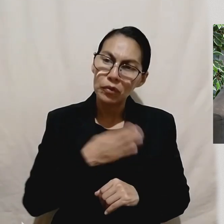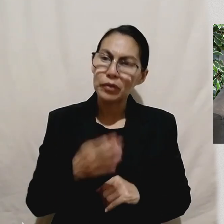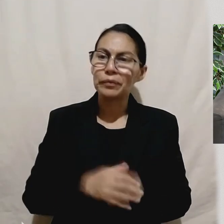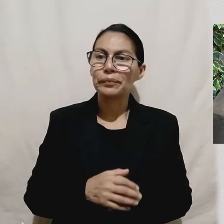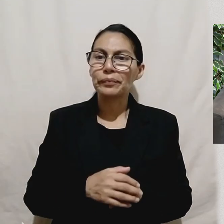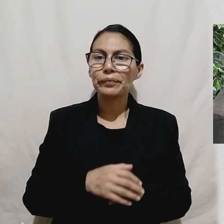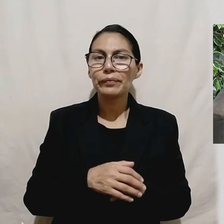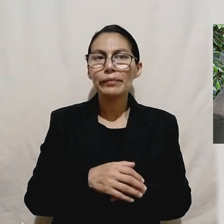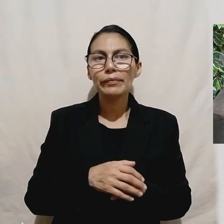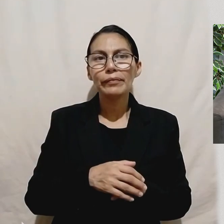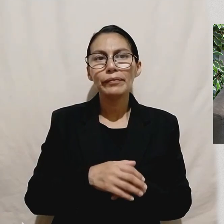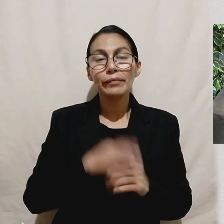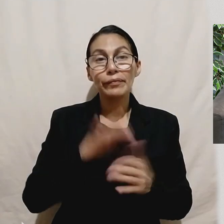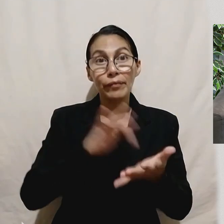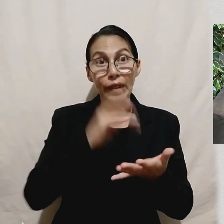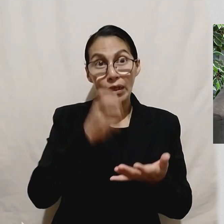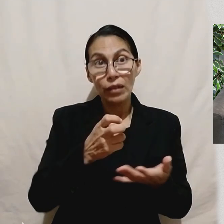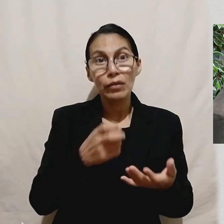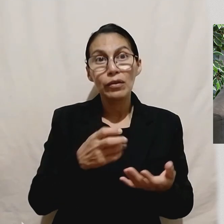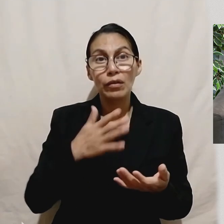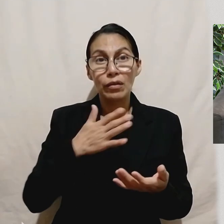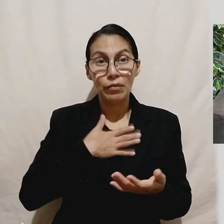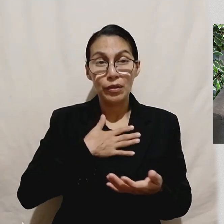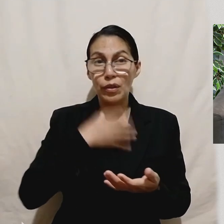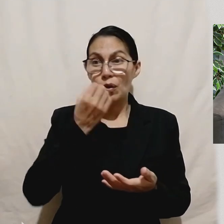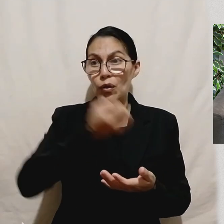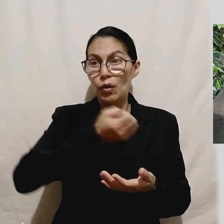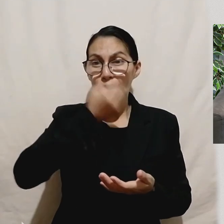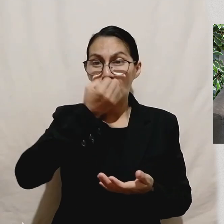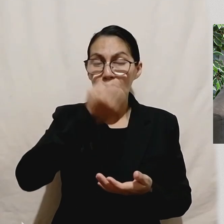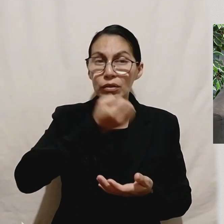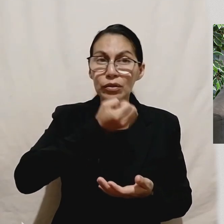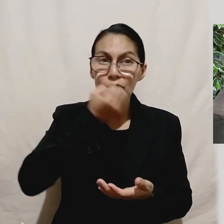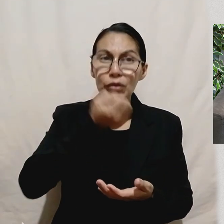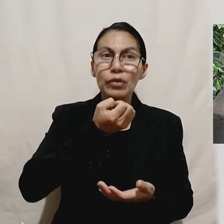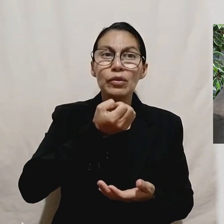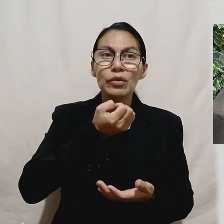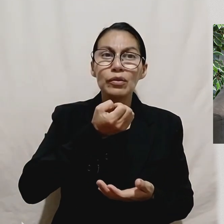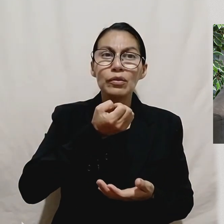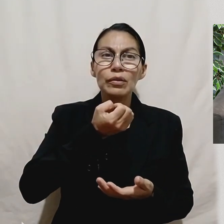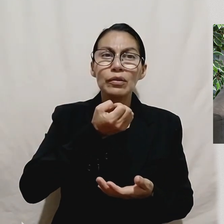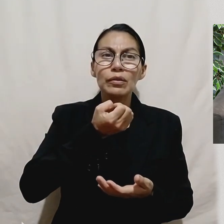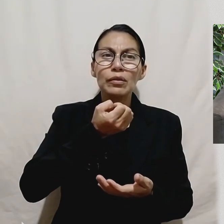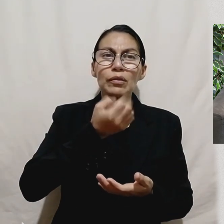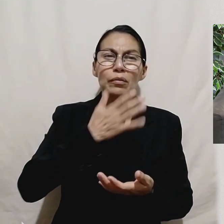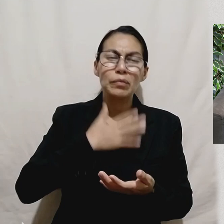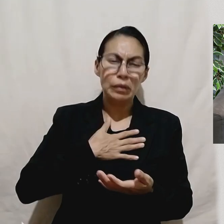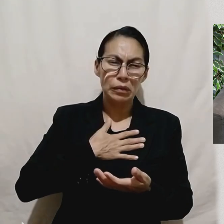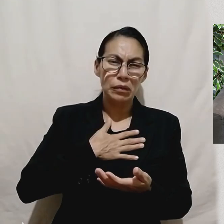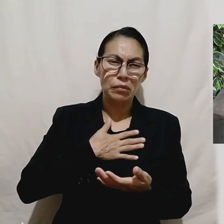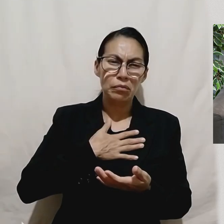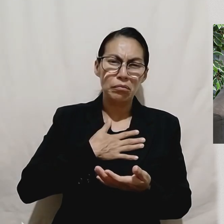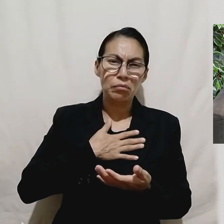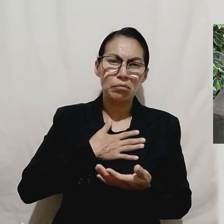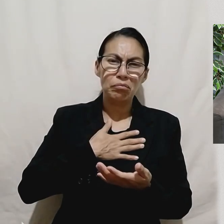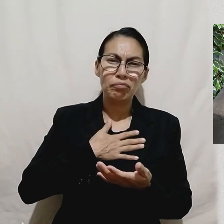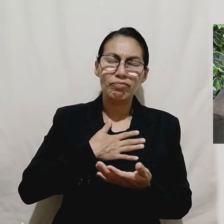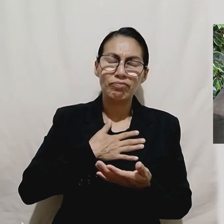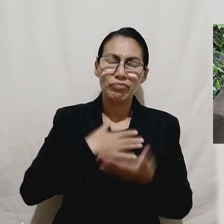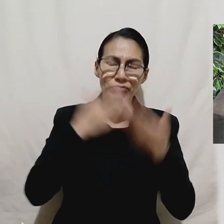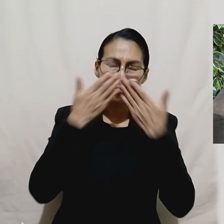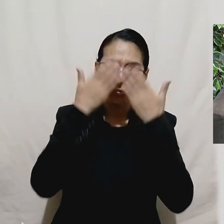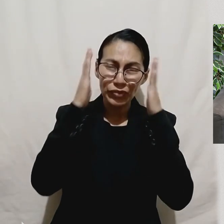Sí sí pues gracias a eso la oración se convirtió para mí como como una guía no Para tomar decisiones